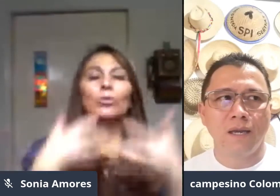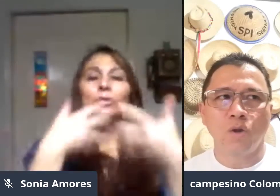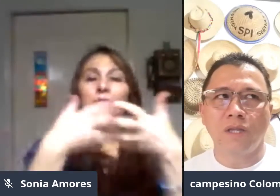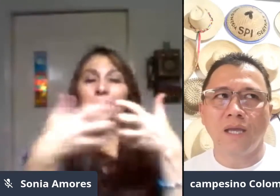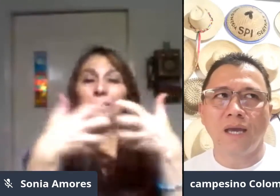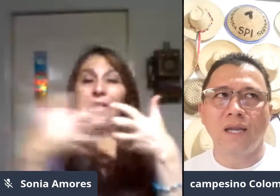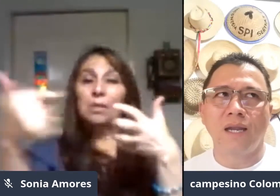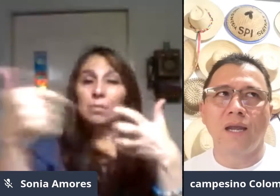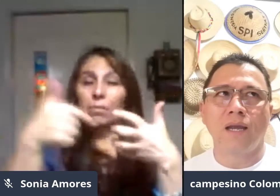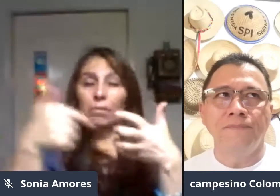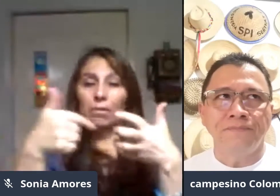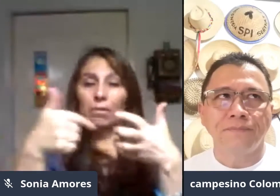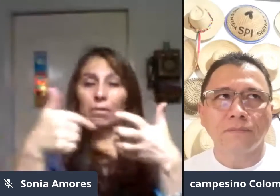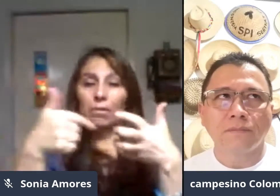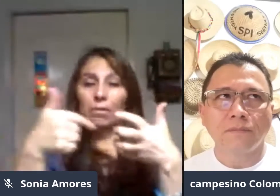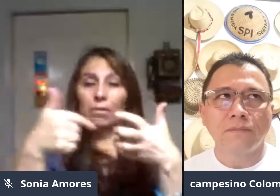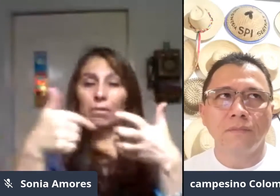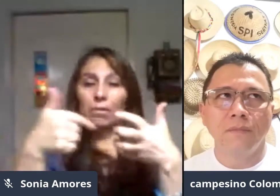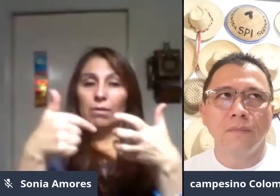que